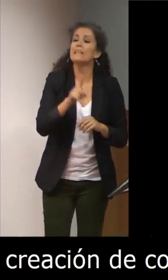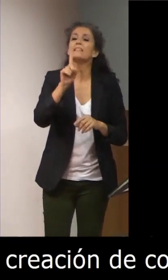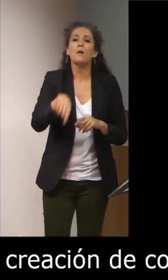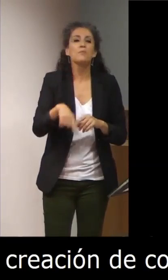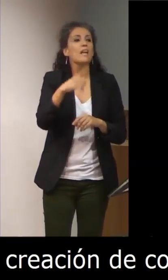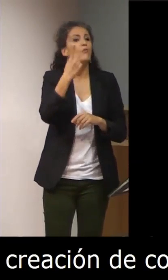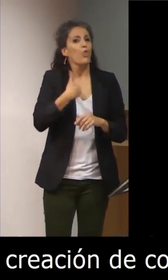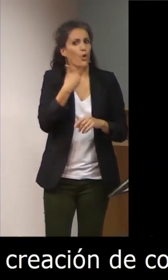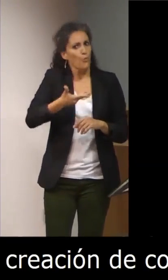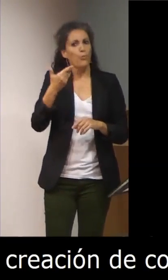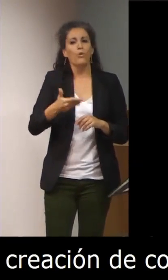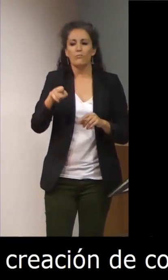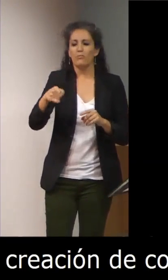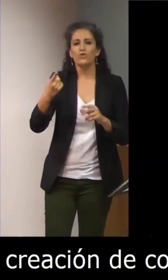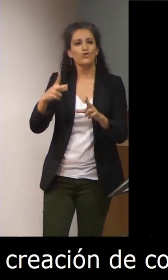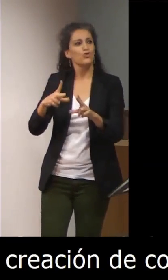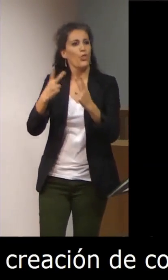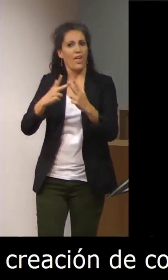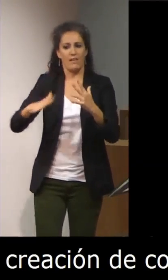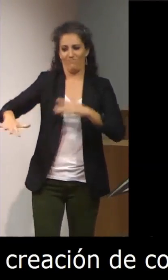Progreso económico de la